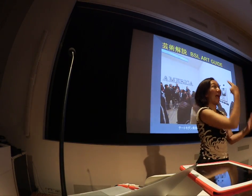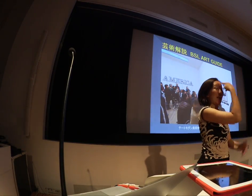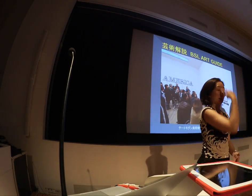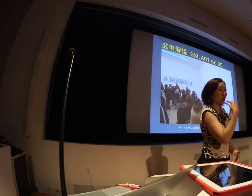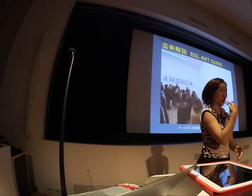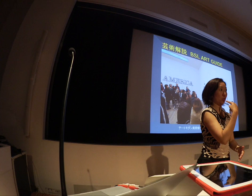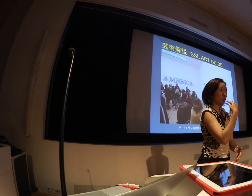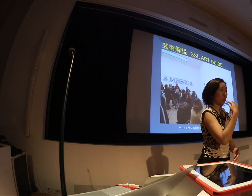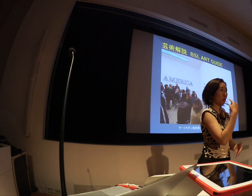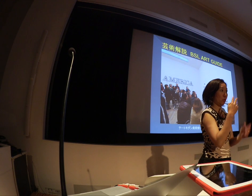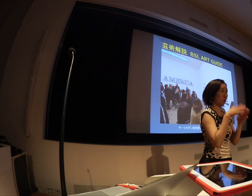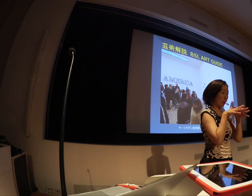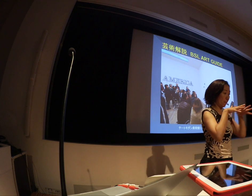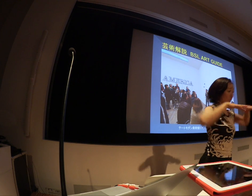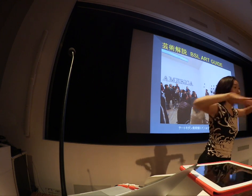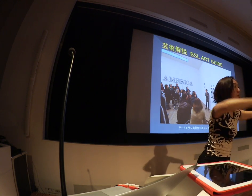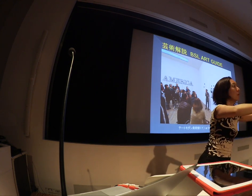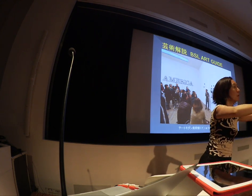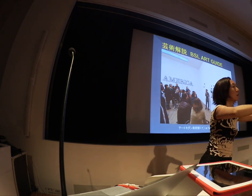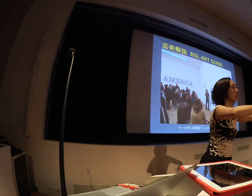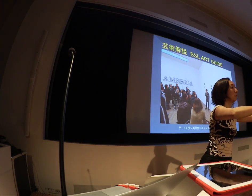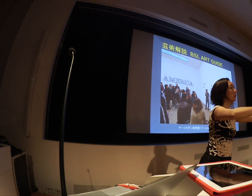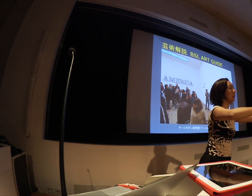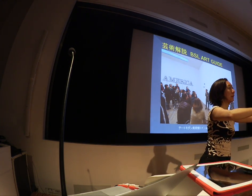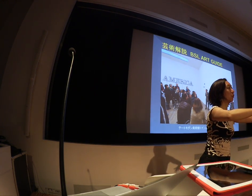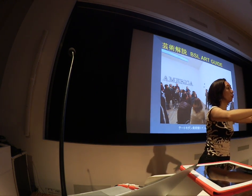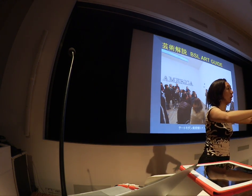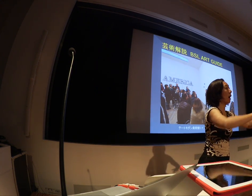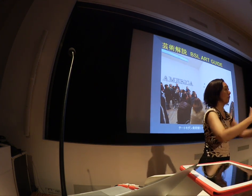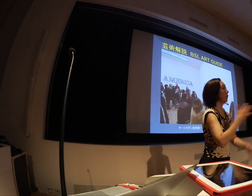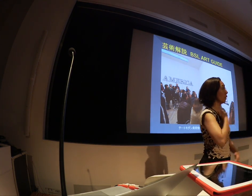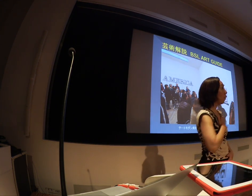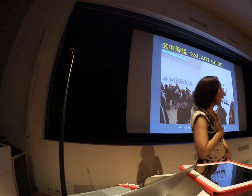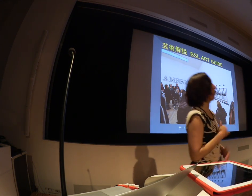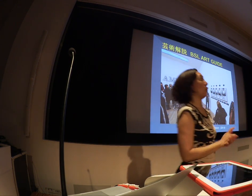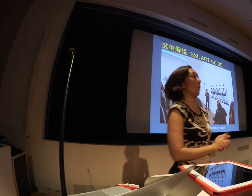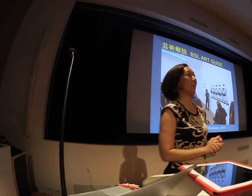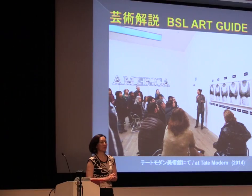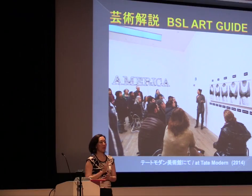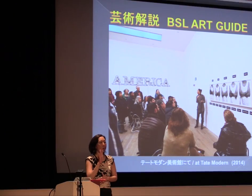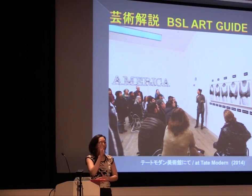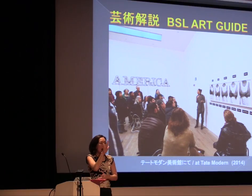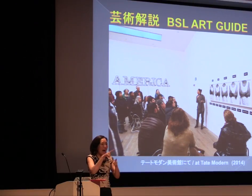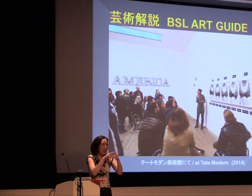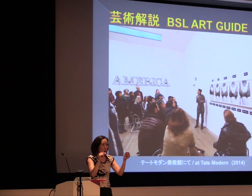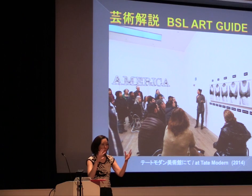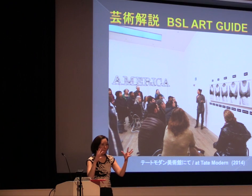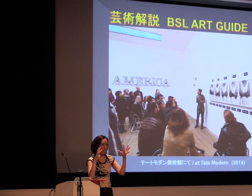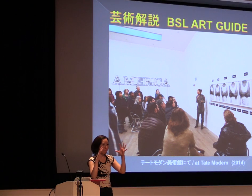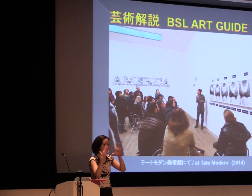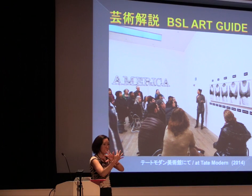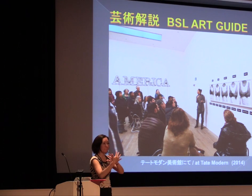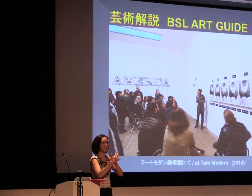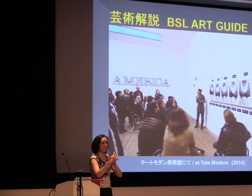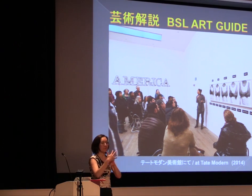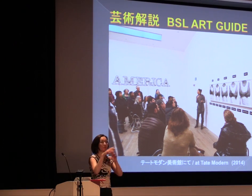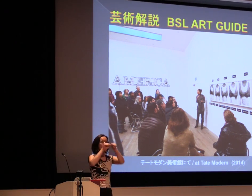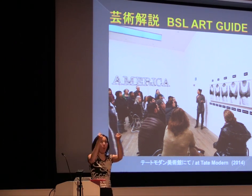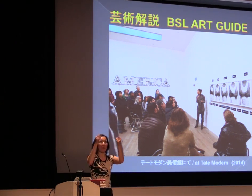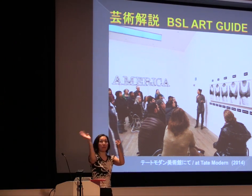障害者のアートではなく芸術を見に来ているということで、お分かりになると思います。そのような変化があ